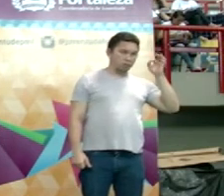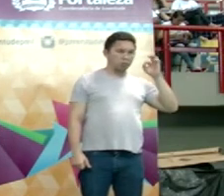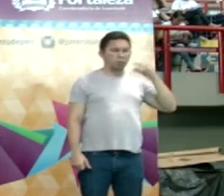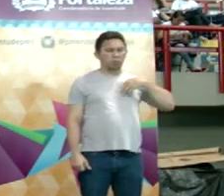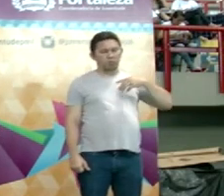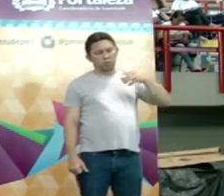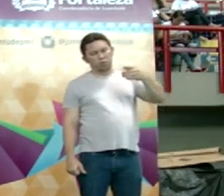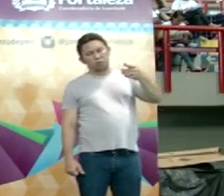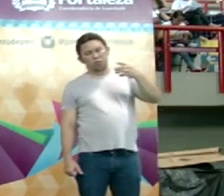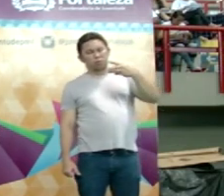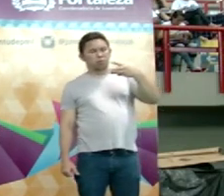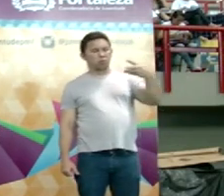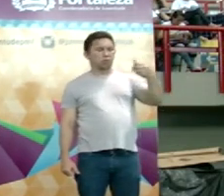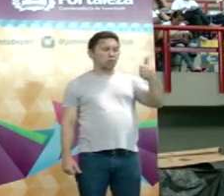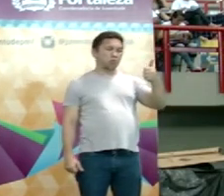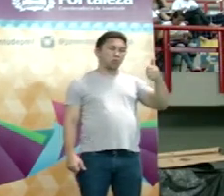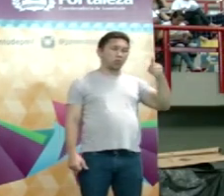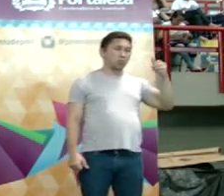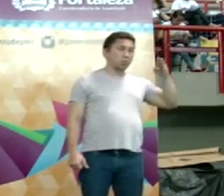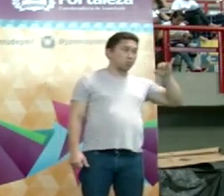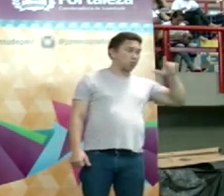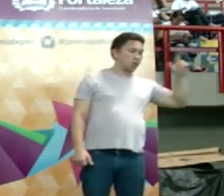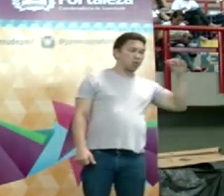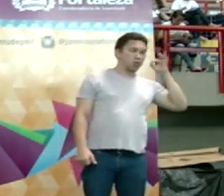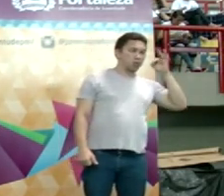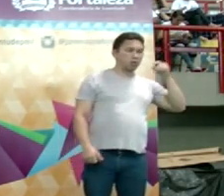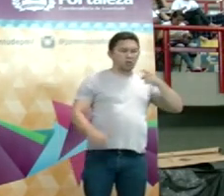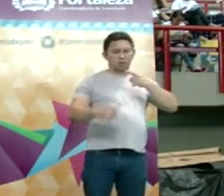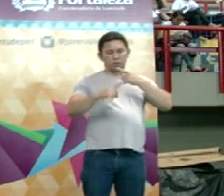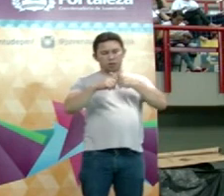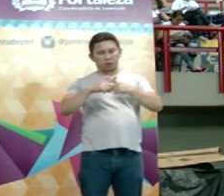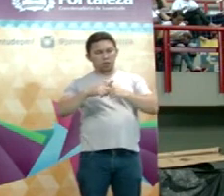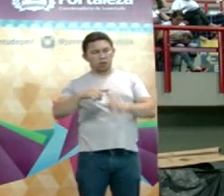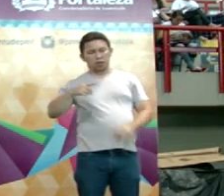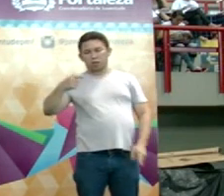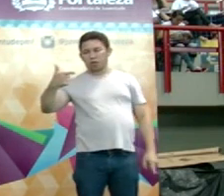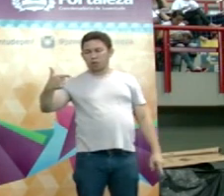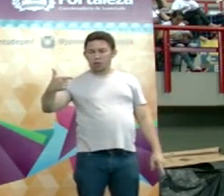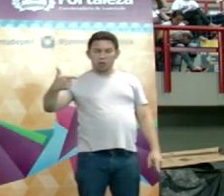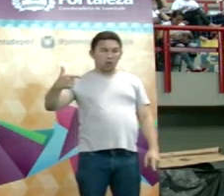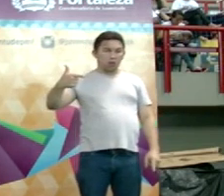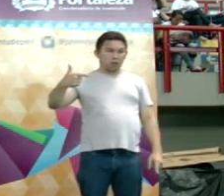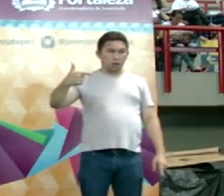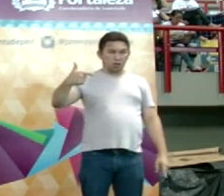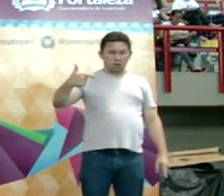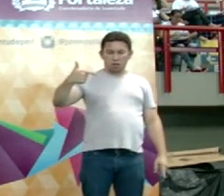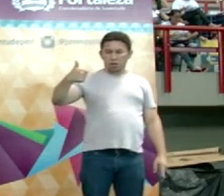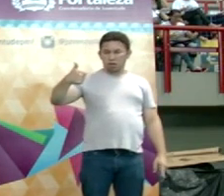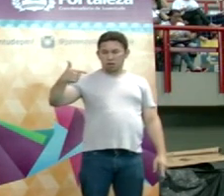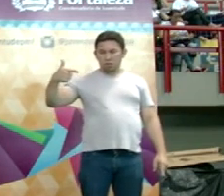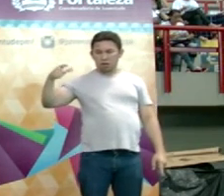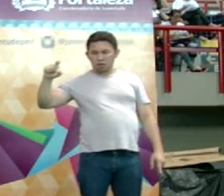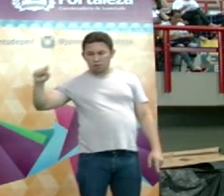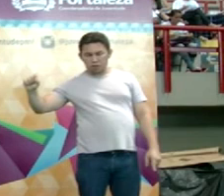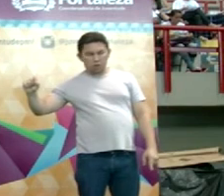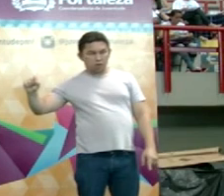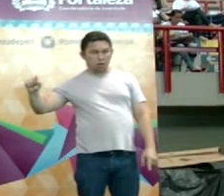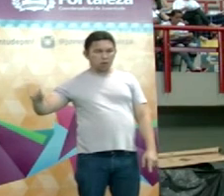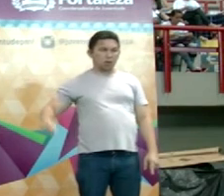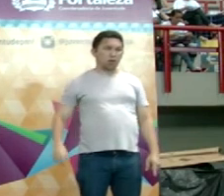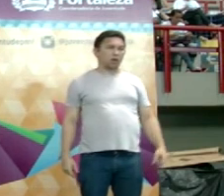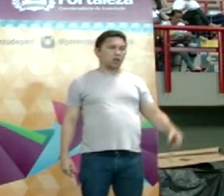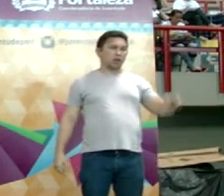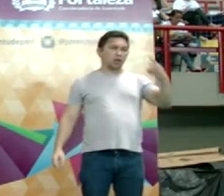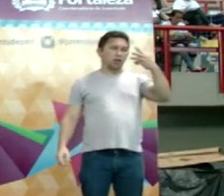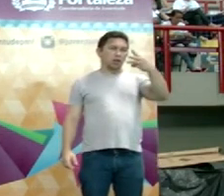331 bilhões de xícaras vezes 120. Vamos lá, coloque aí a continha. 331 bilhões, você